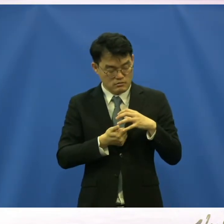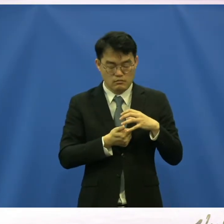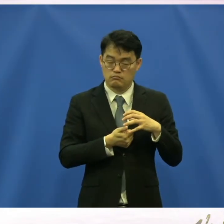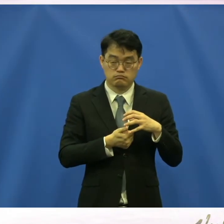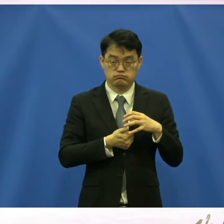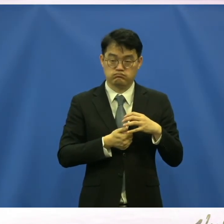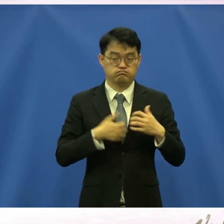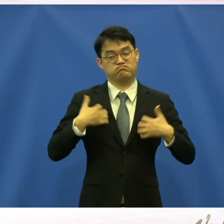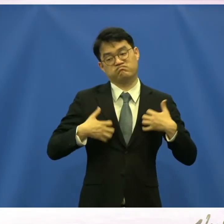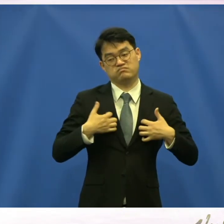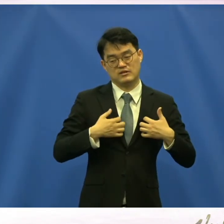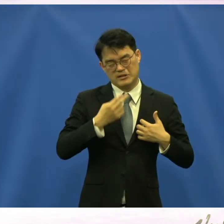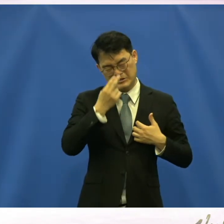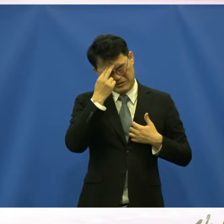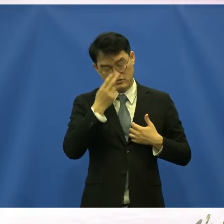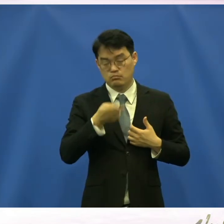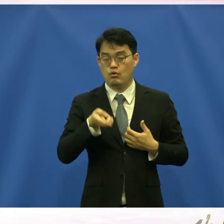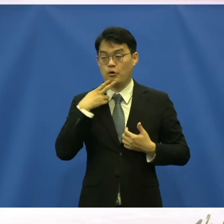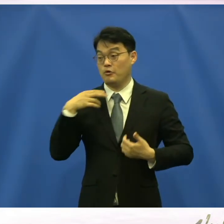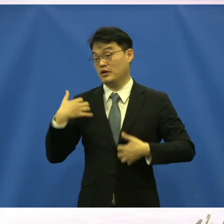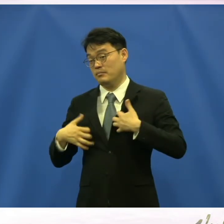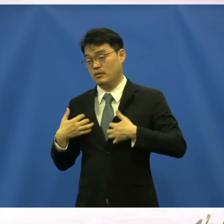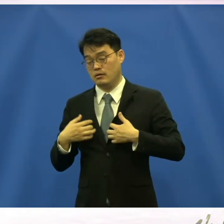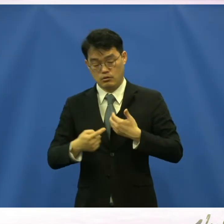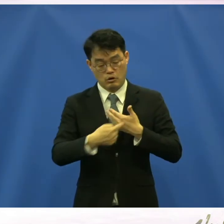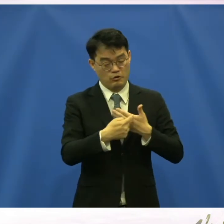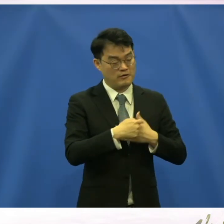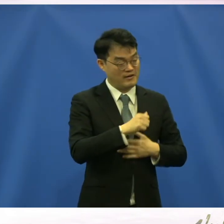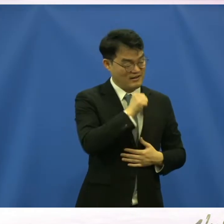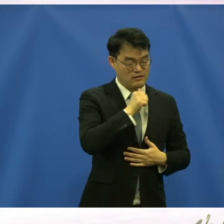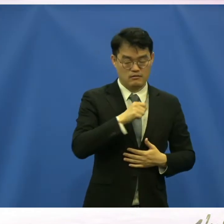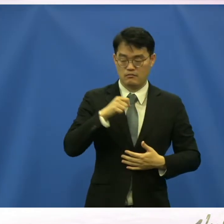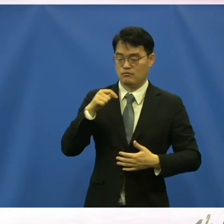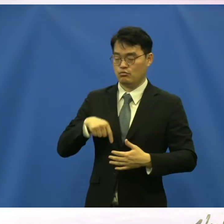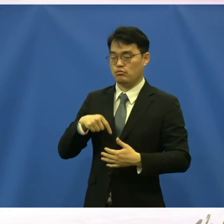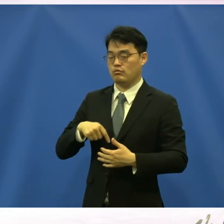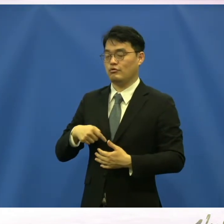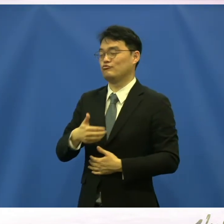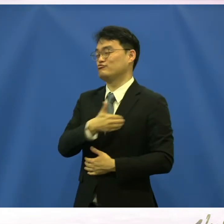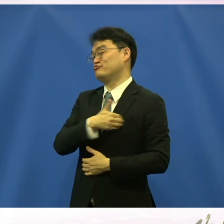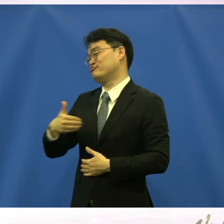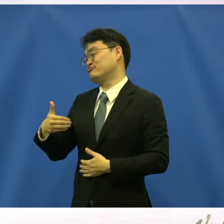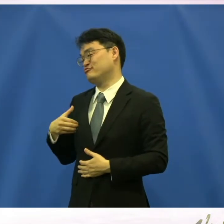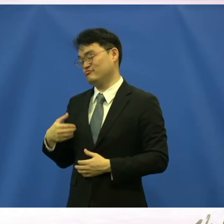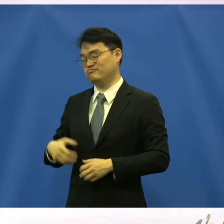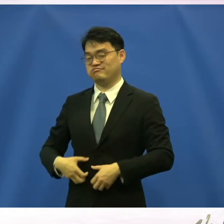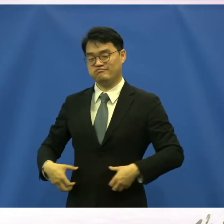같으나 항상 기뻐하고, 가난한 자 같으나 많은 사람을 부유하게 하는 자로다.